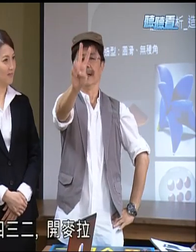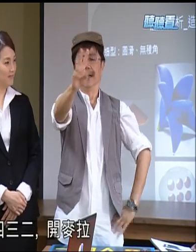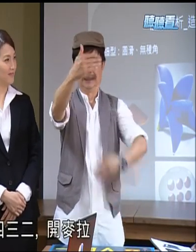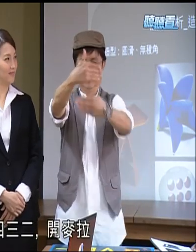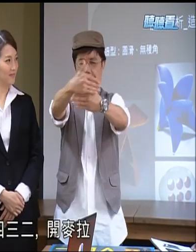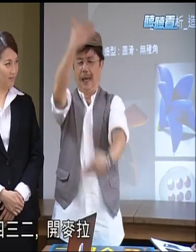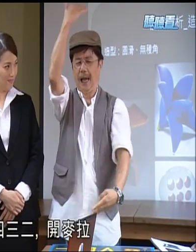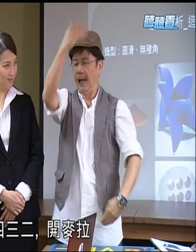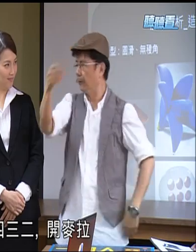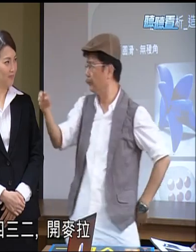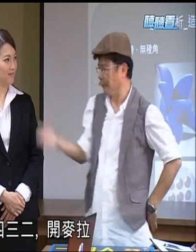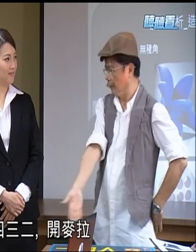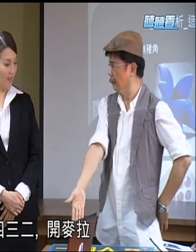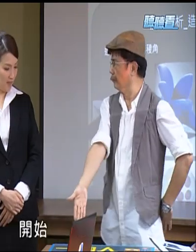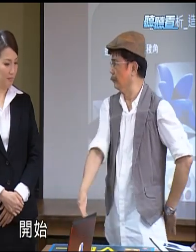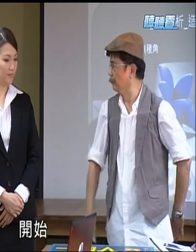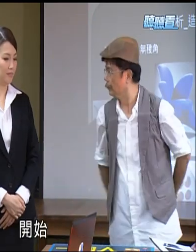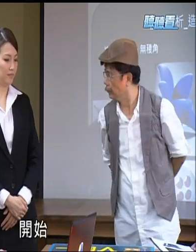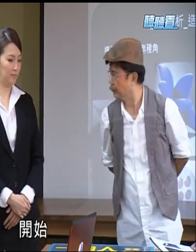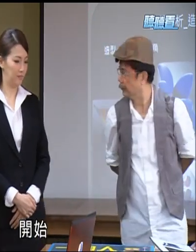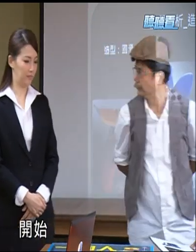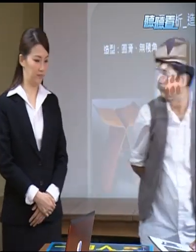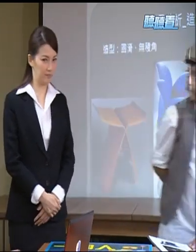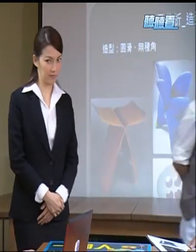5、4、3、2，开吧，开始。